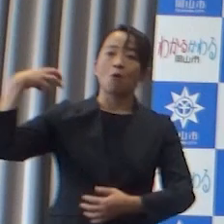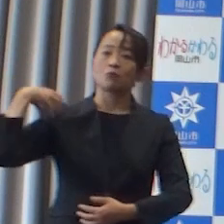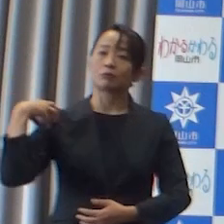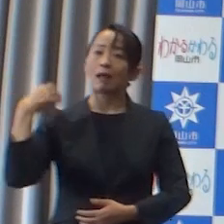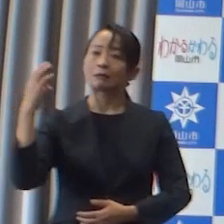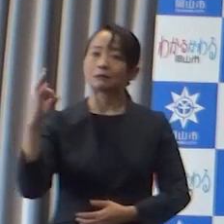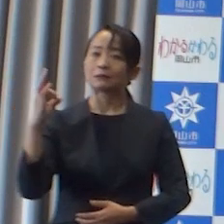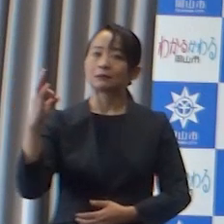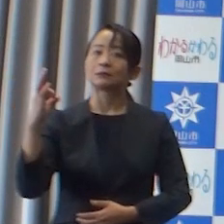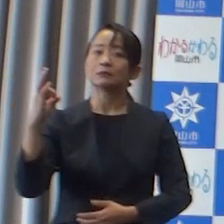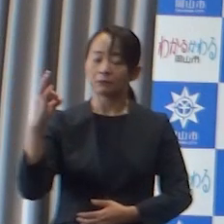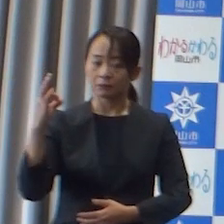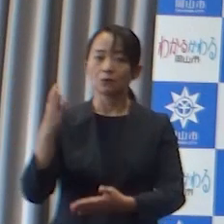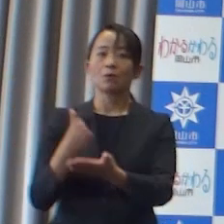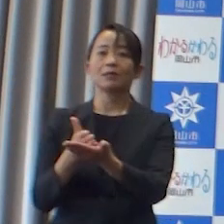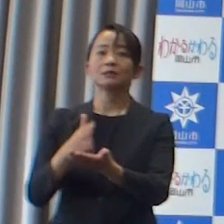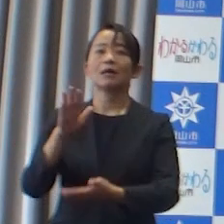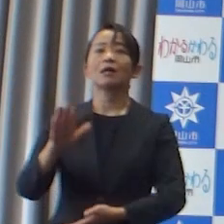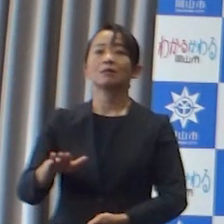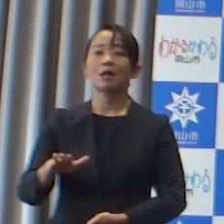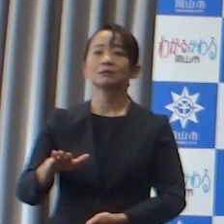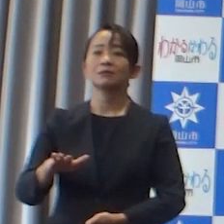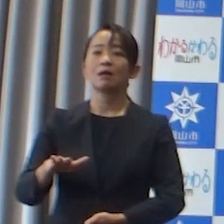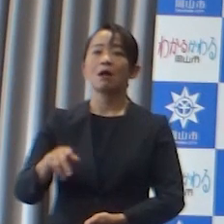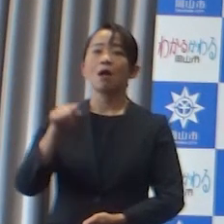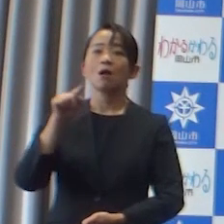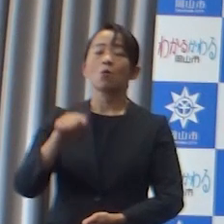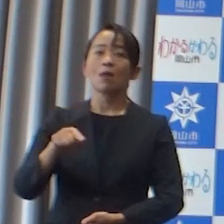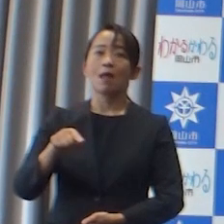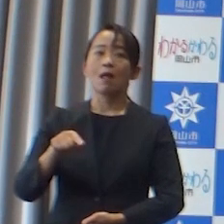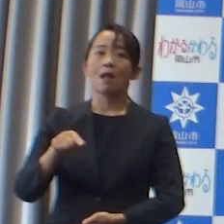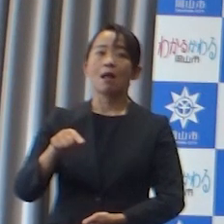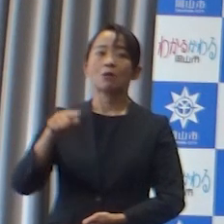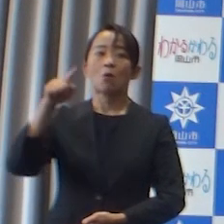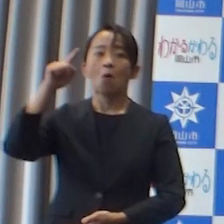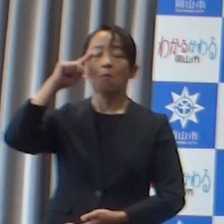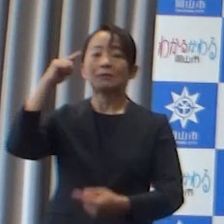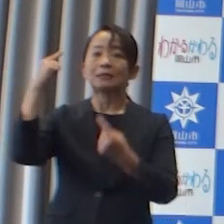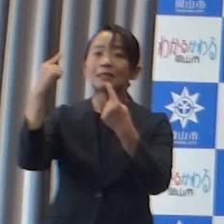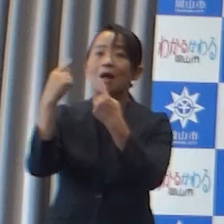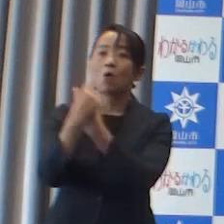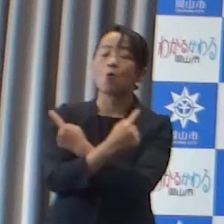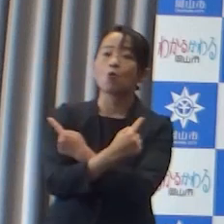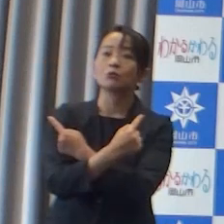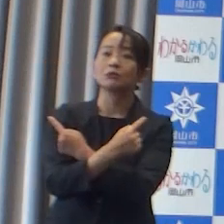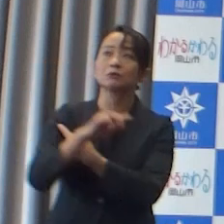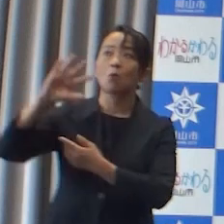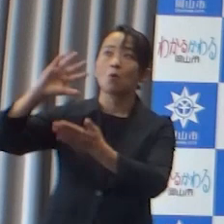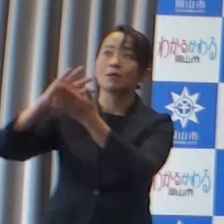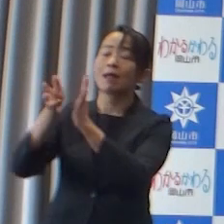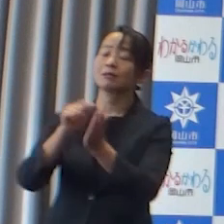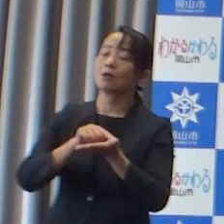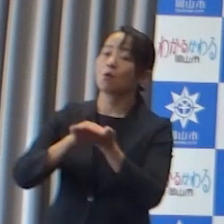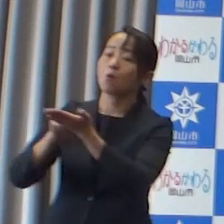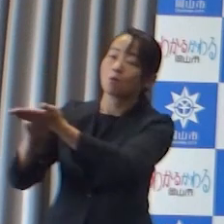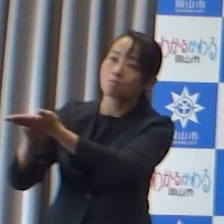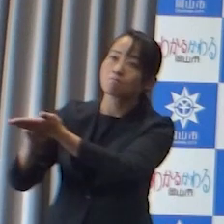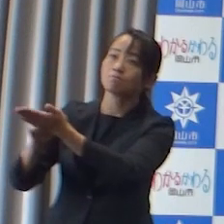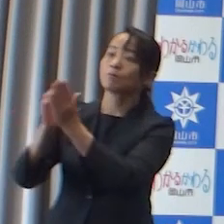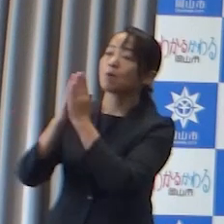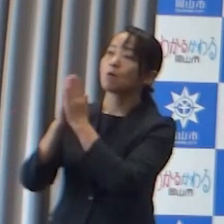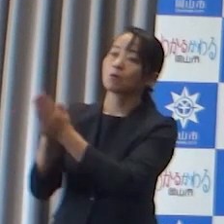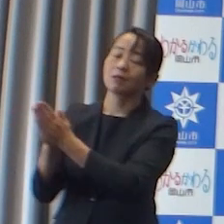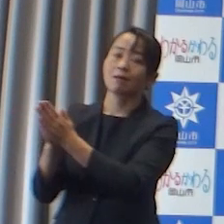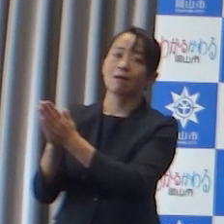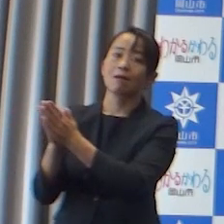話があったと思うんですけれども、この 50% の負担率の見直しをその県に、お願いしていくというところに関しては変わりがないというふうに。 はい、変わりはあり